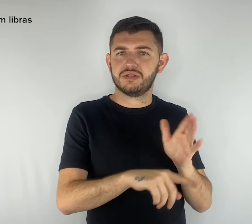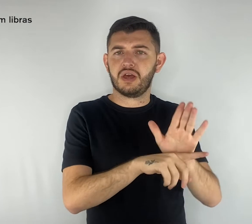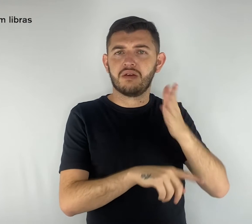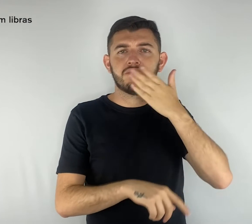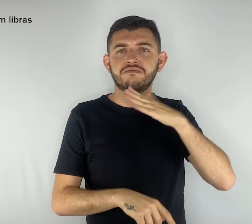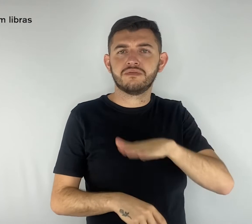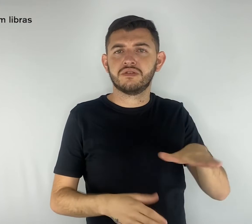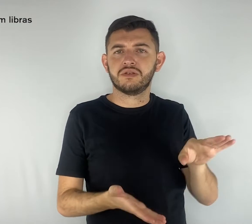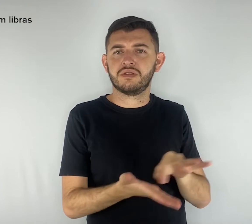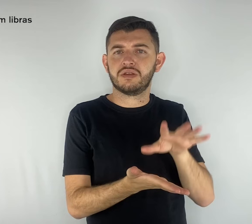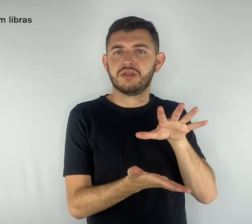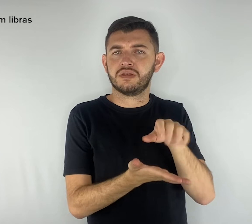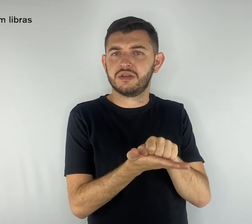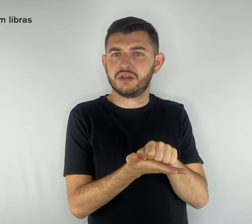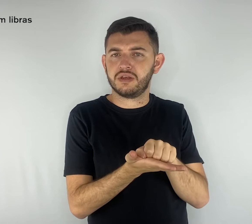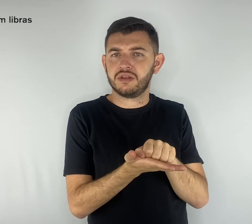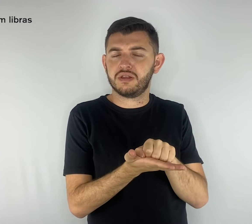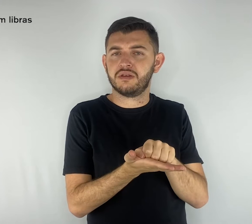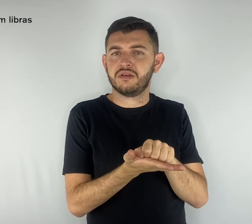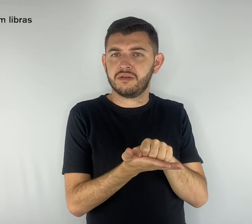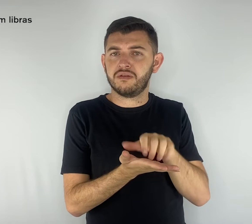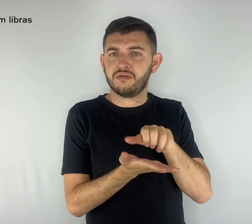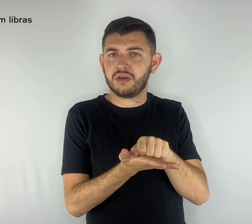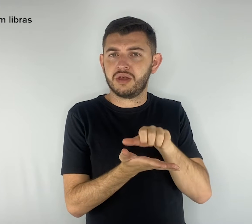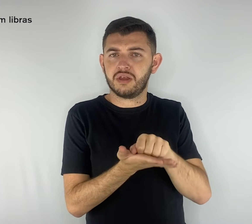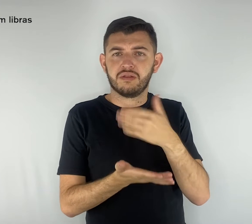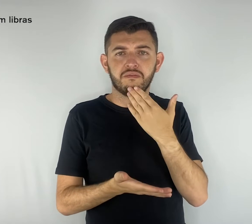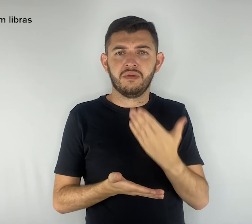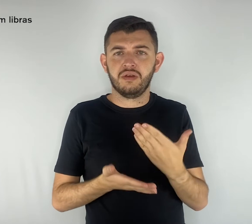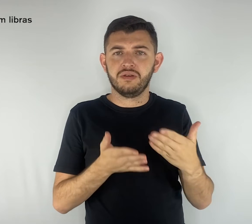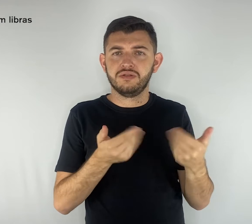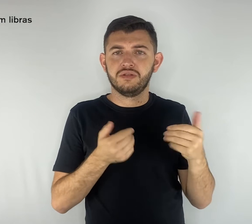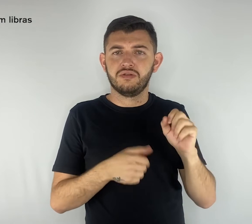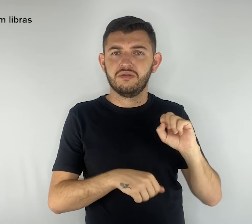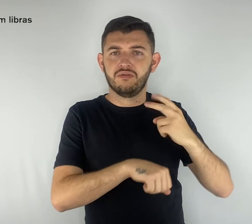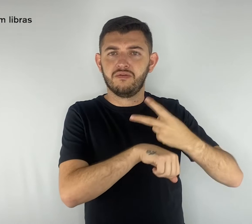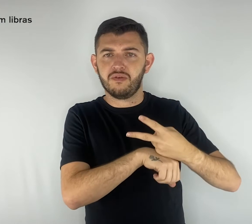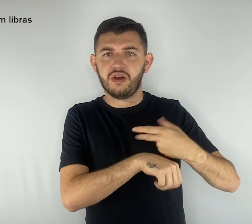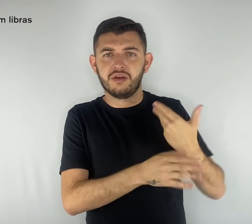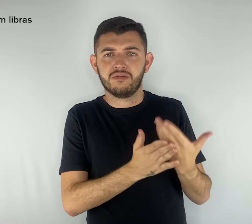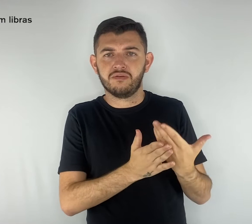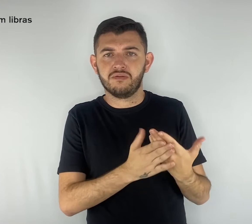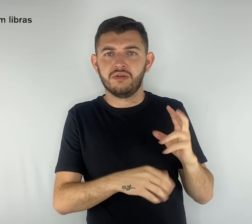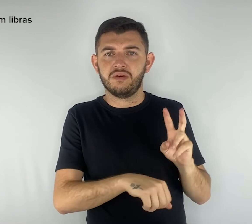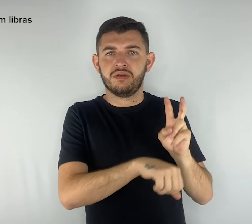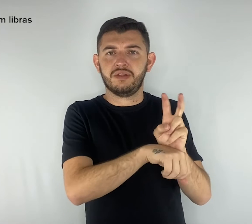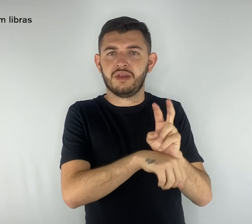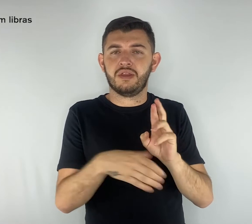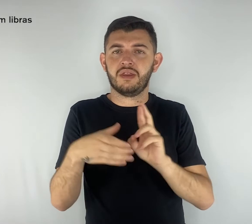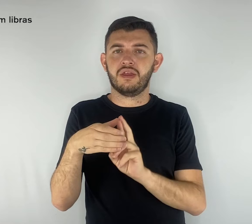crianças inscritas no cadastro de solicitação de vagas em creches das coordenações regionais de